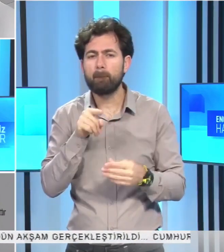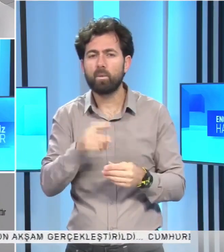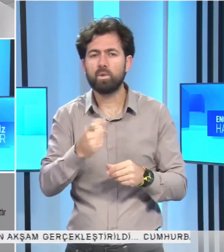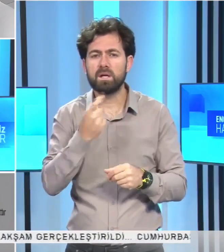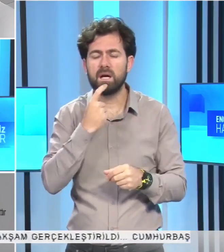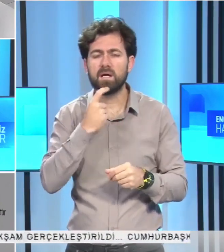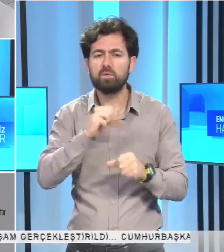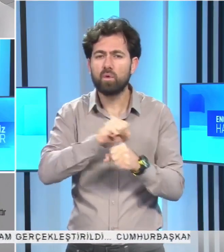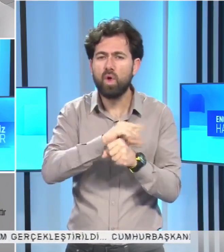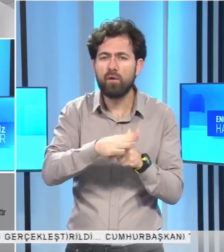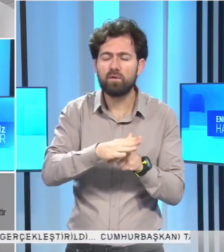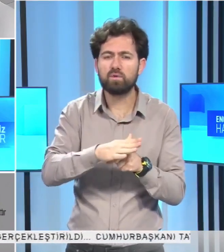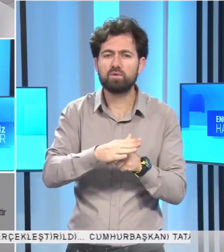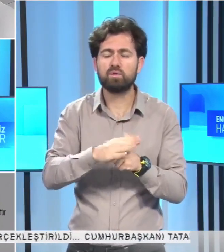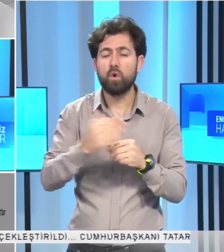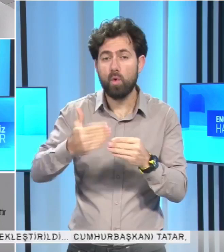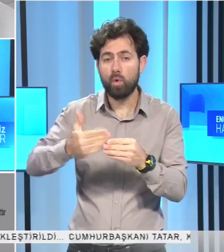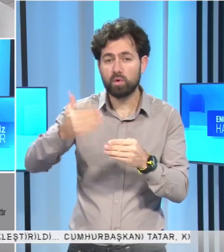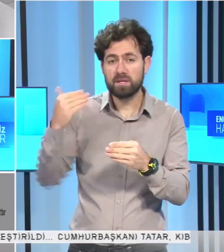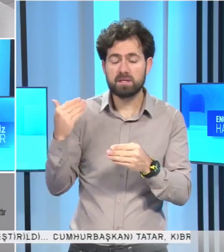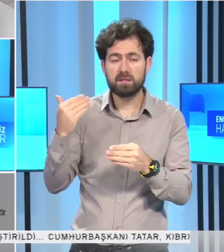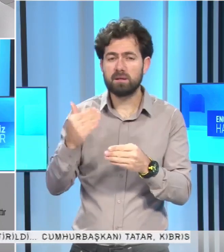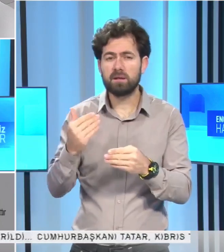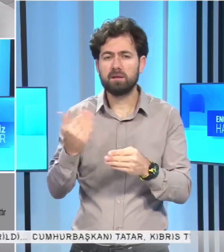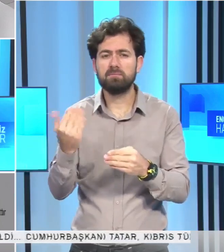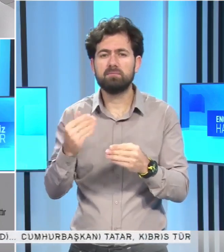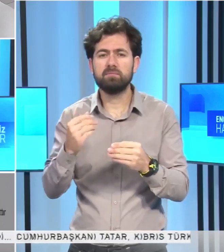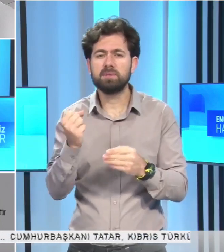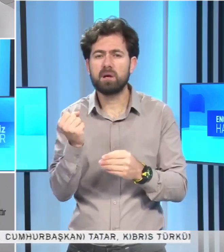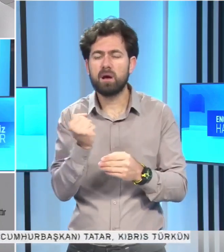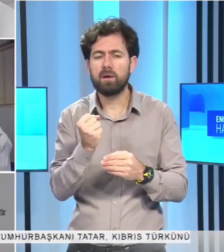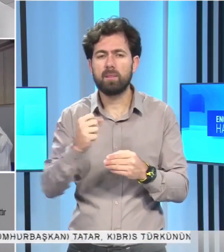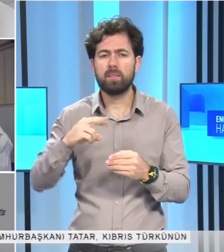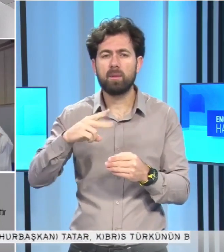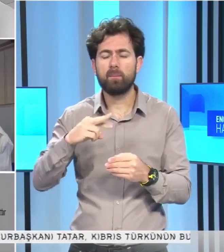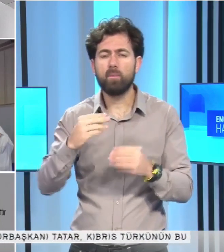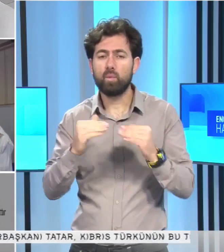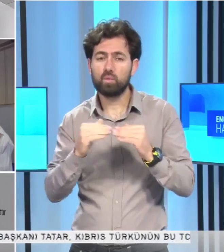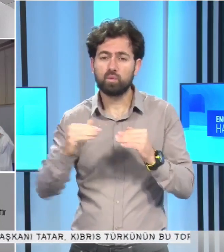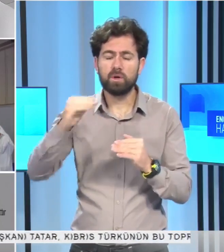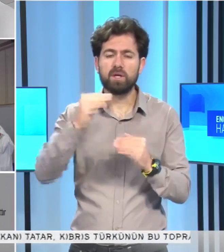yıl pandemi öncesindeki rakamların üzerine çıkmak olduğunu vurguladı.